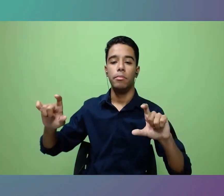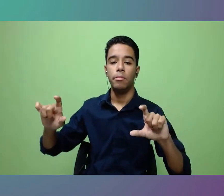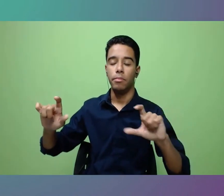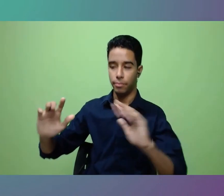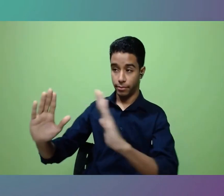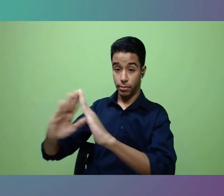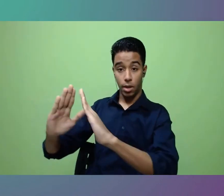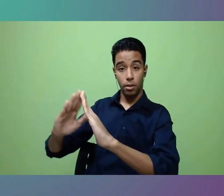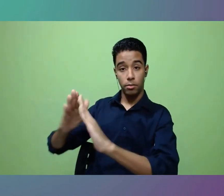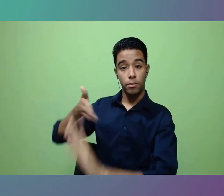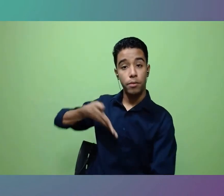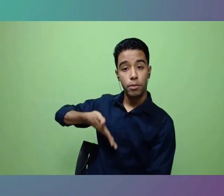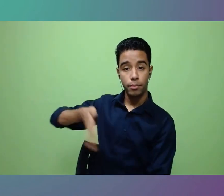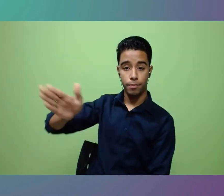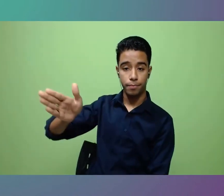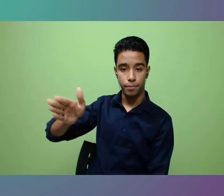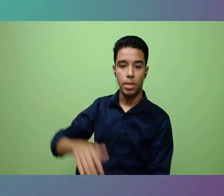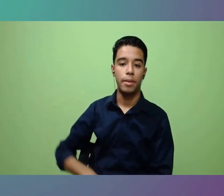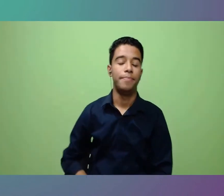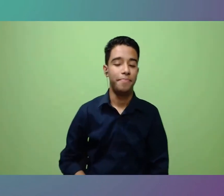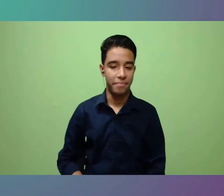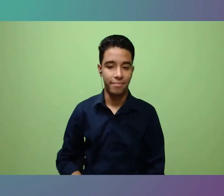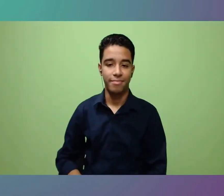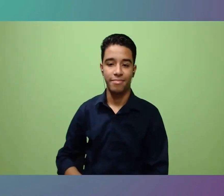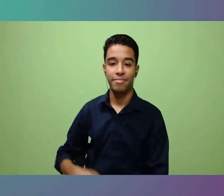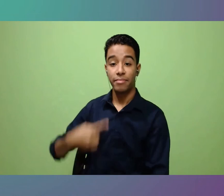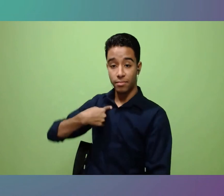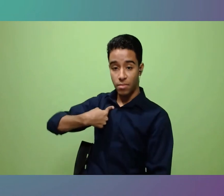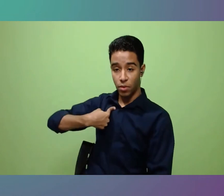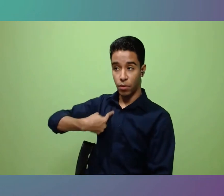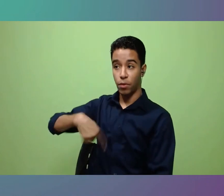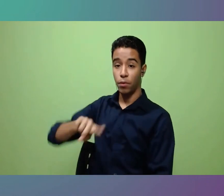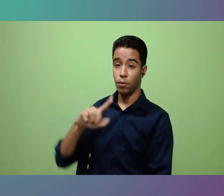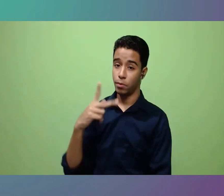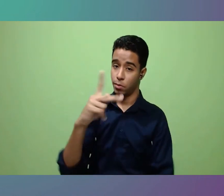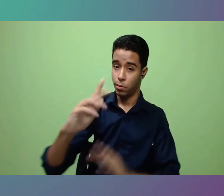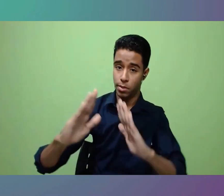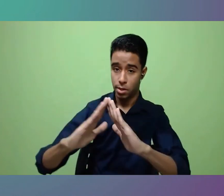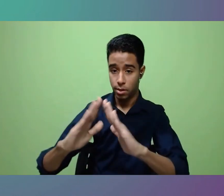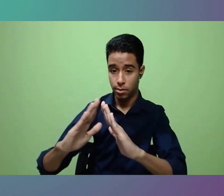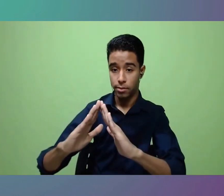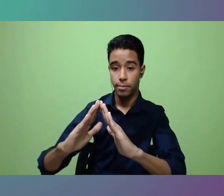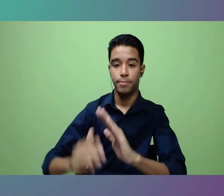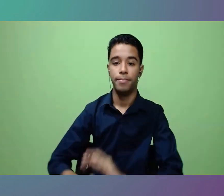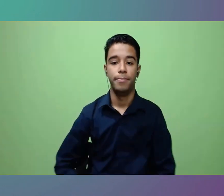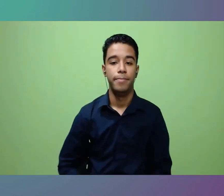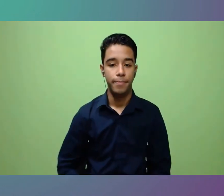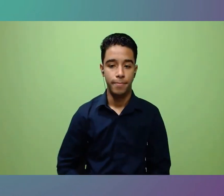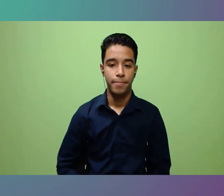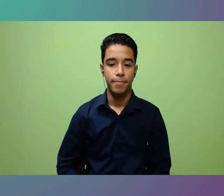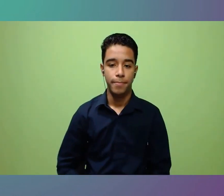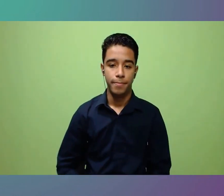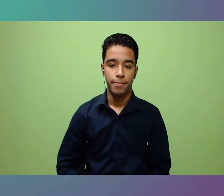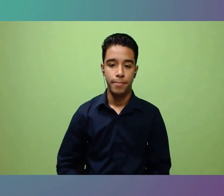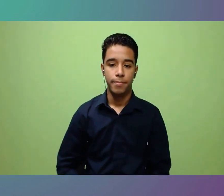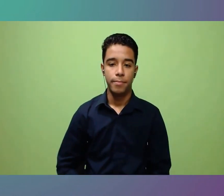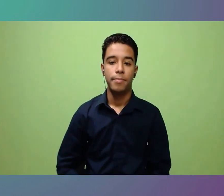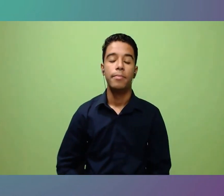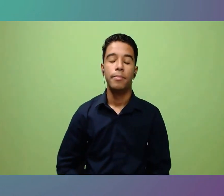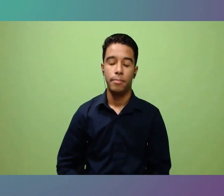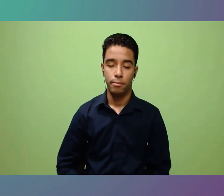casa. Tradução palavra por palavra. Não, palavra por palavra. Eu vou